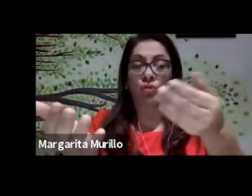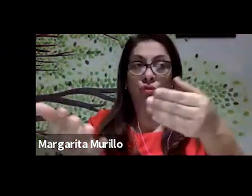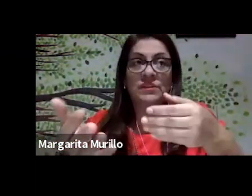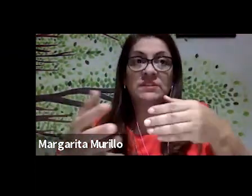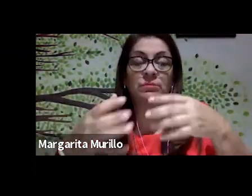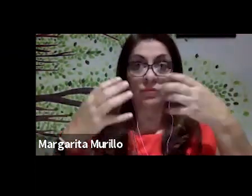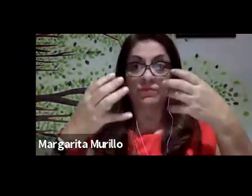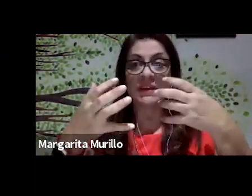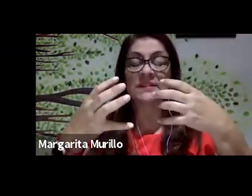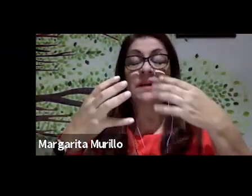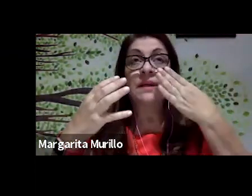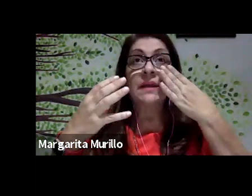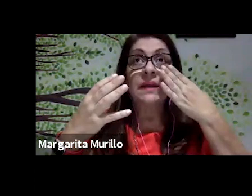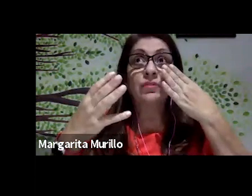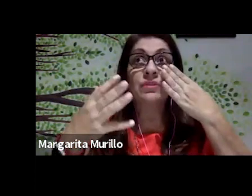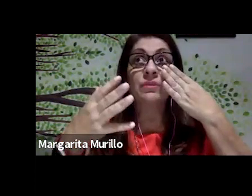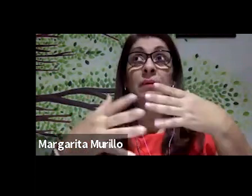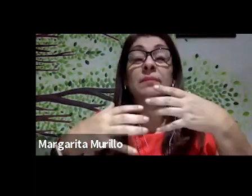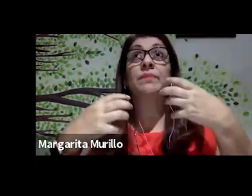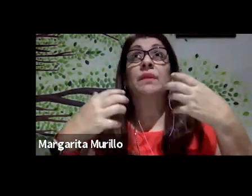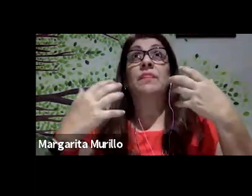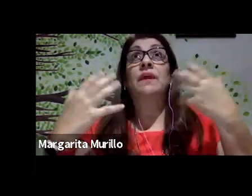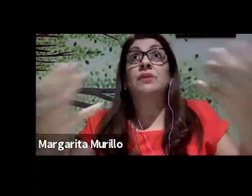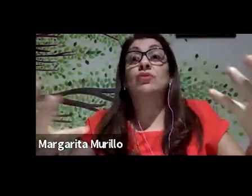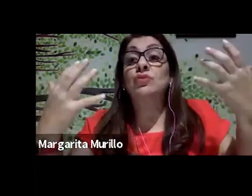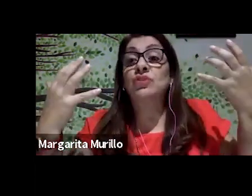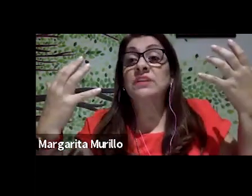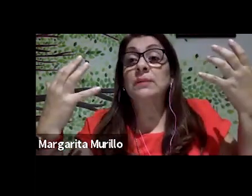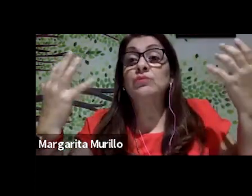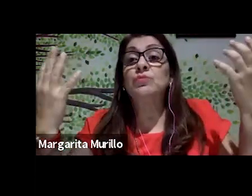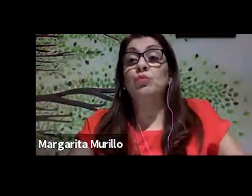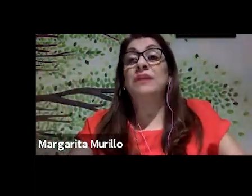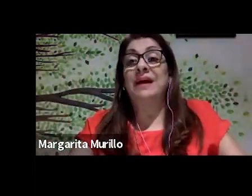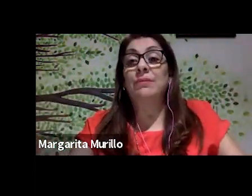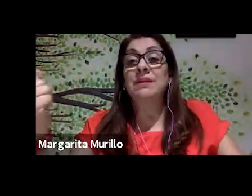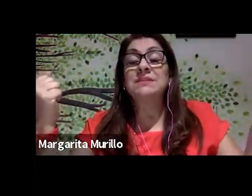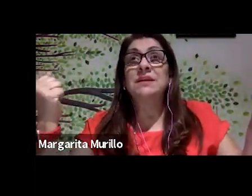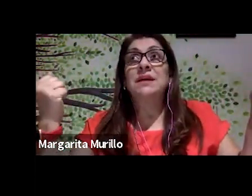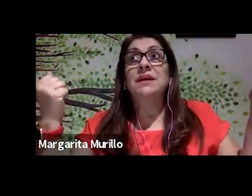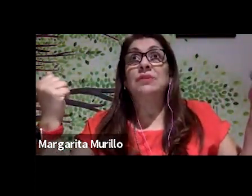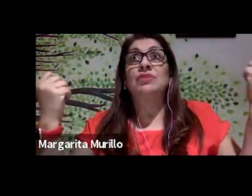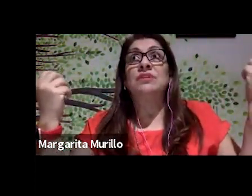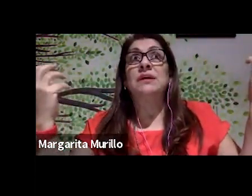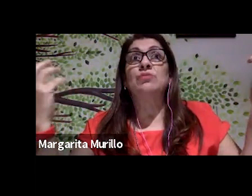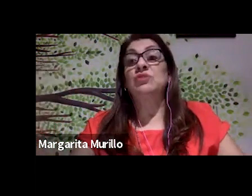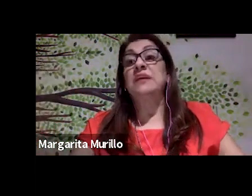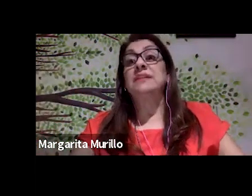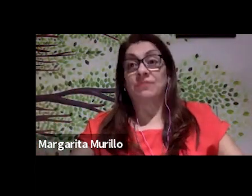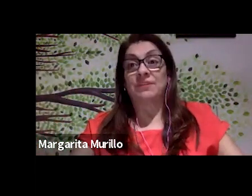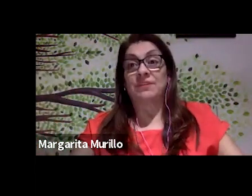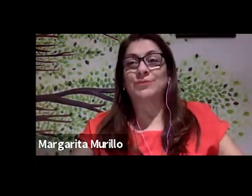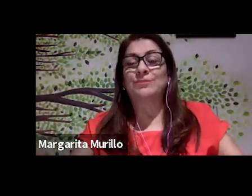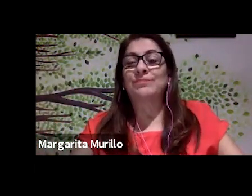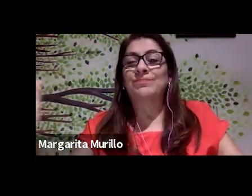horrorosas muy feas que nos hablaban de que no nos sentíamos vulnerables y nos sentíamos